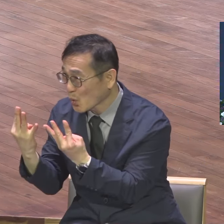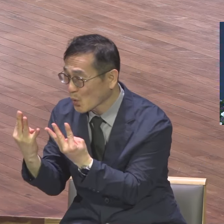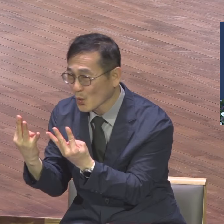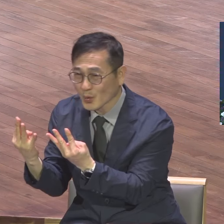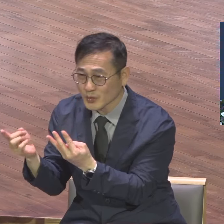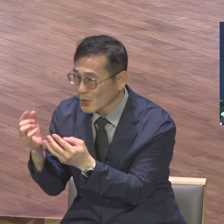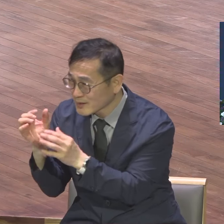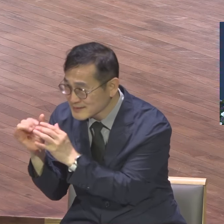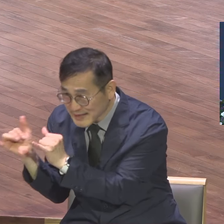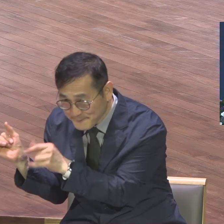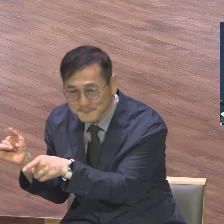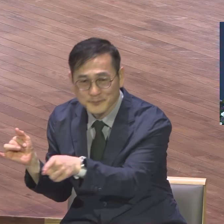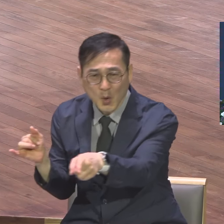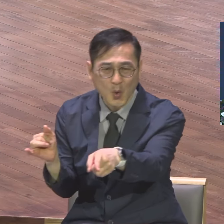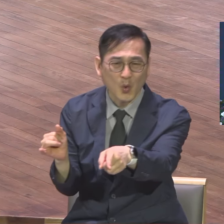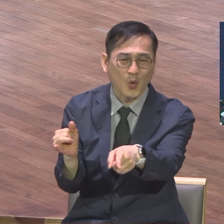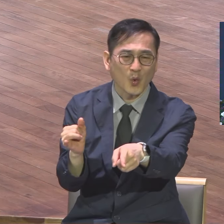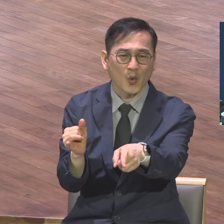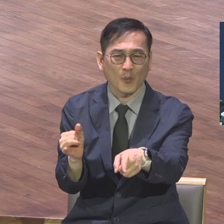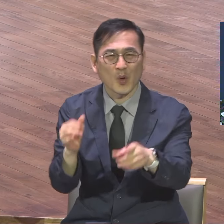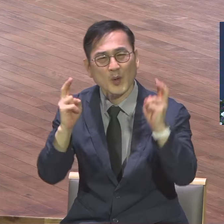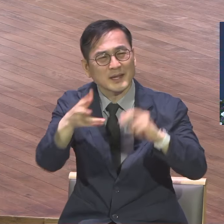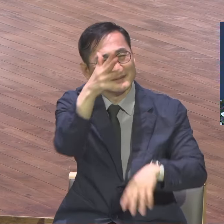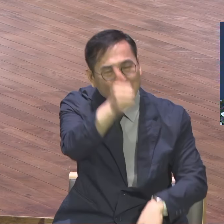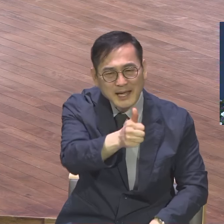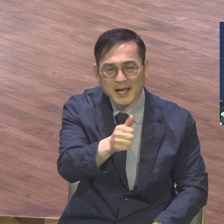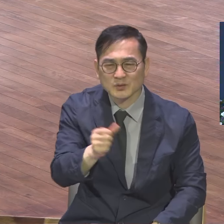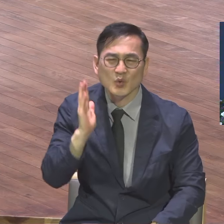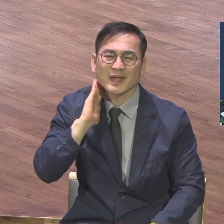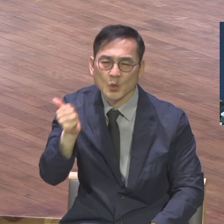사형수도 똑같은 다 죄인이에요.